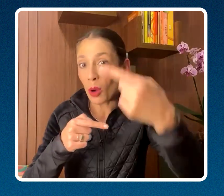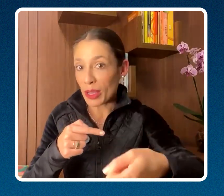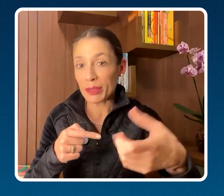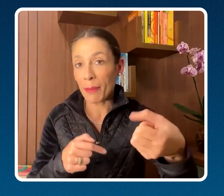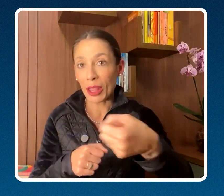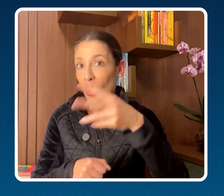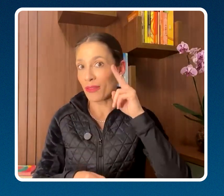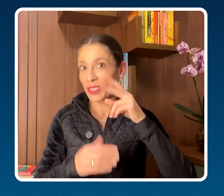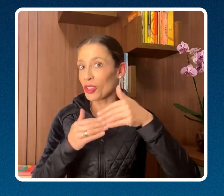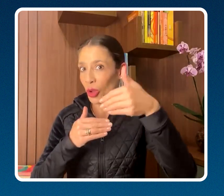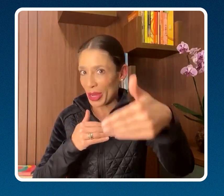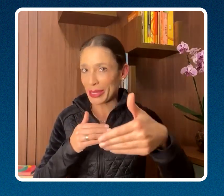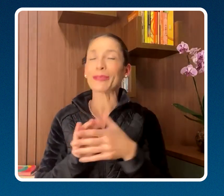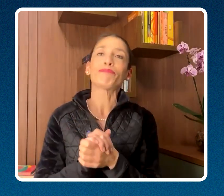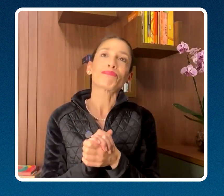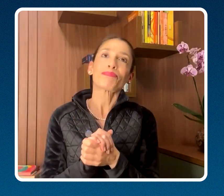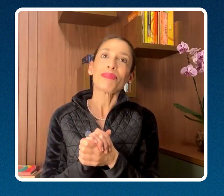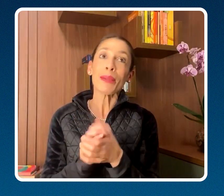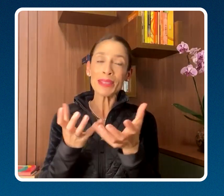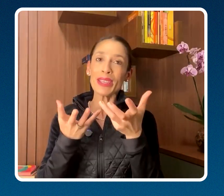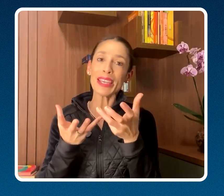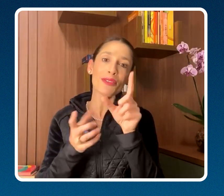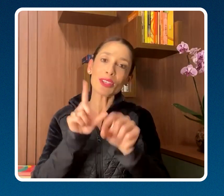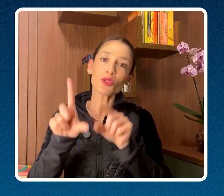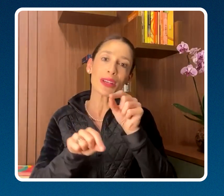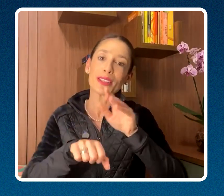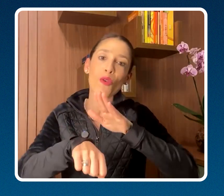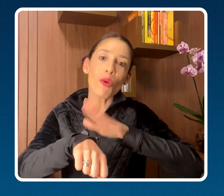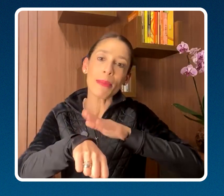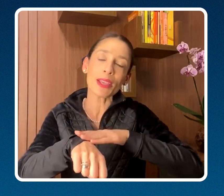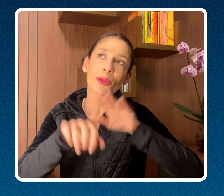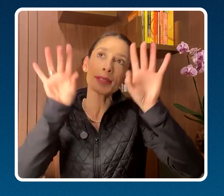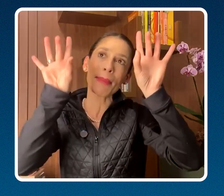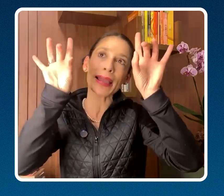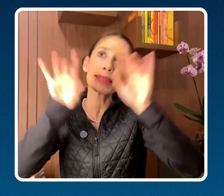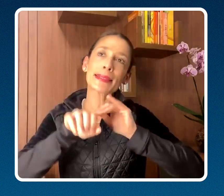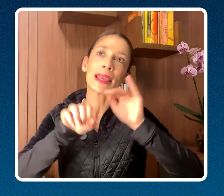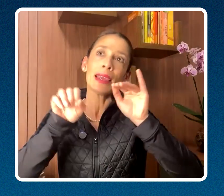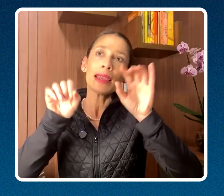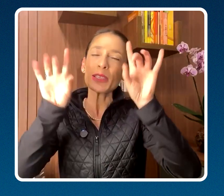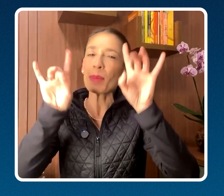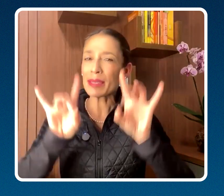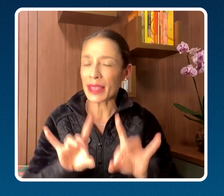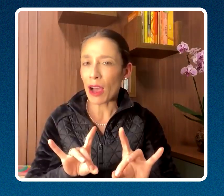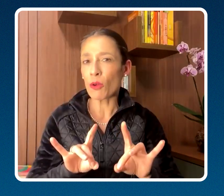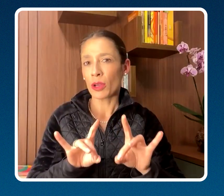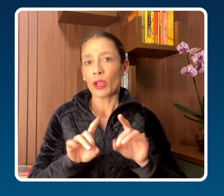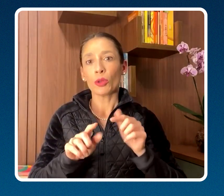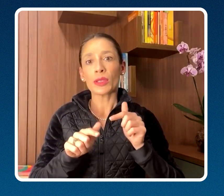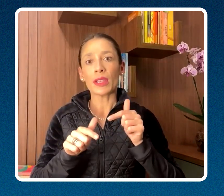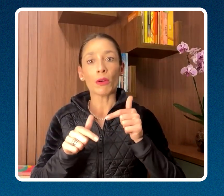uma próxima para novas histórias. Mas eu queria que você escolhesse algum momento assim mais